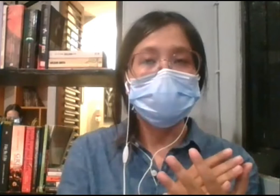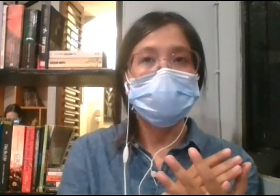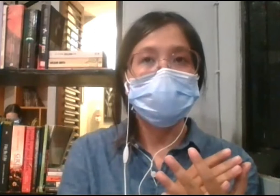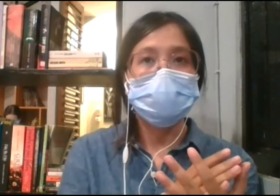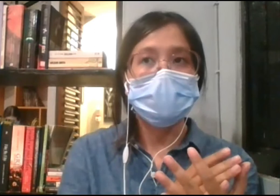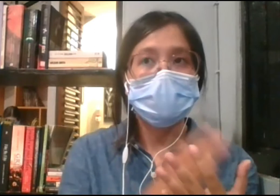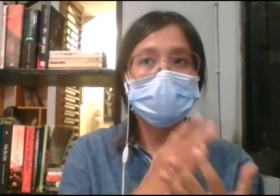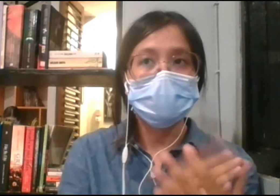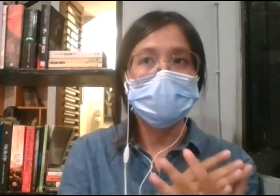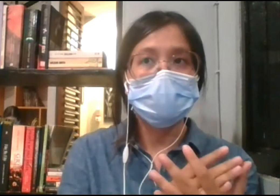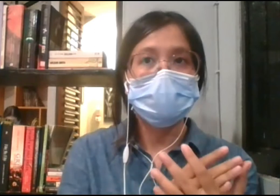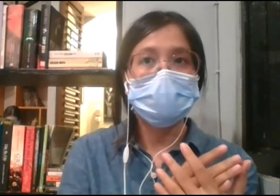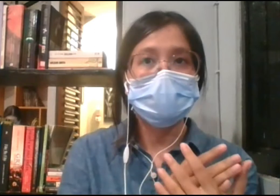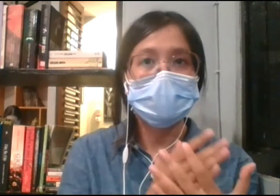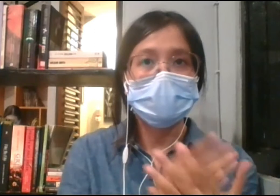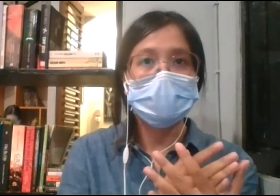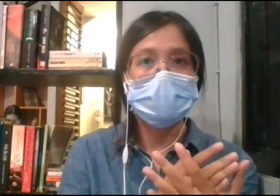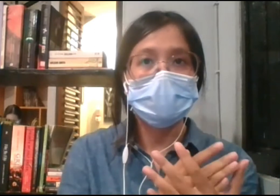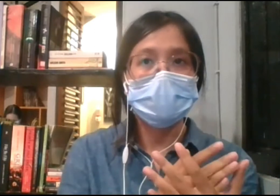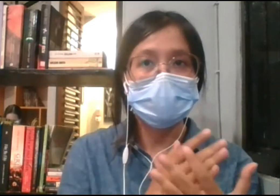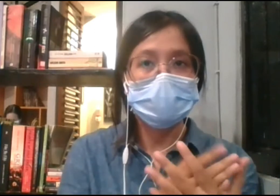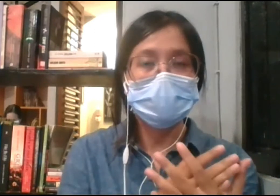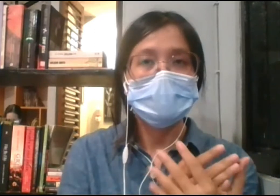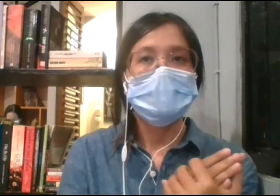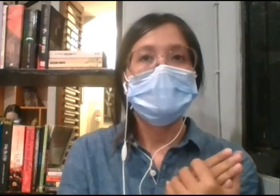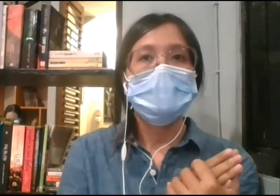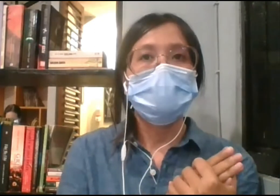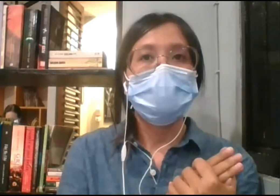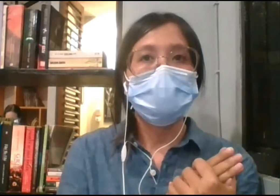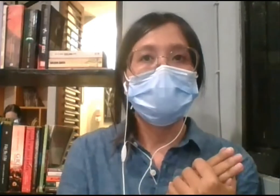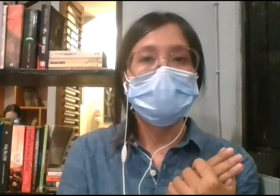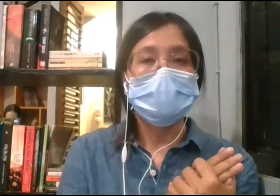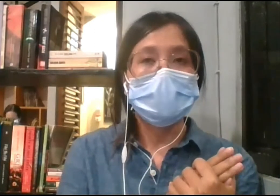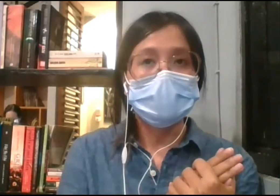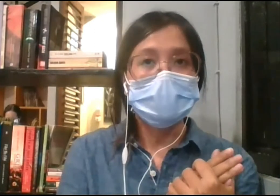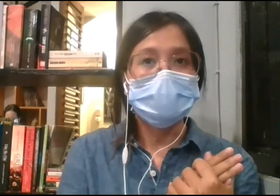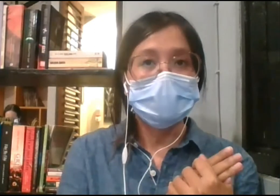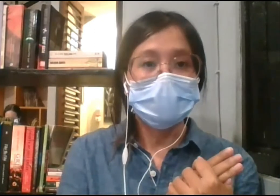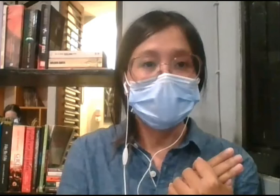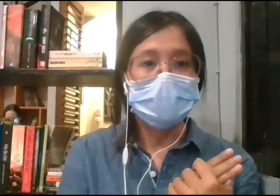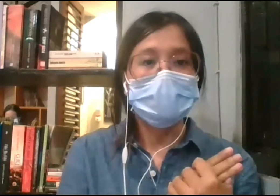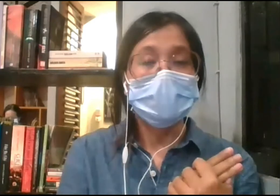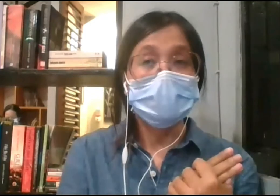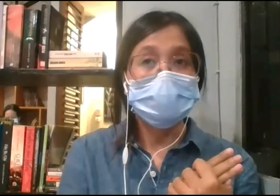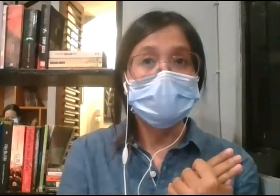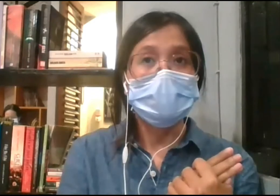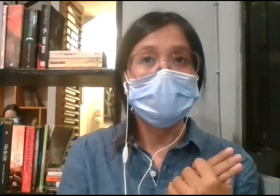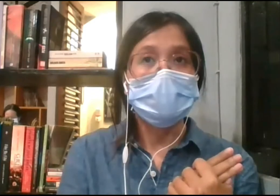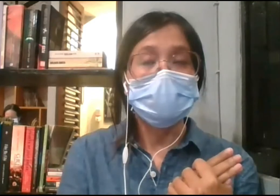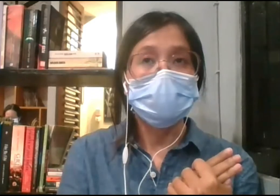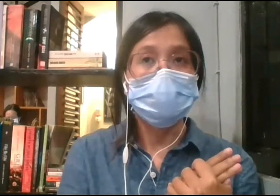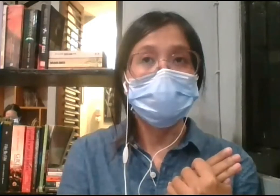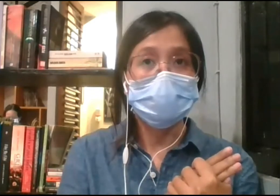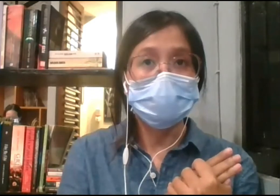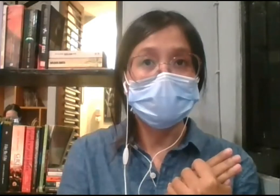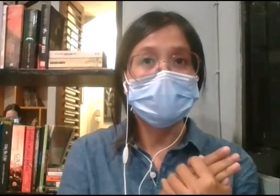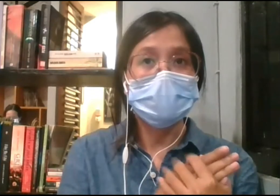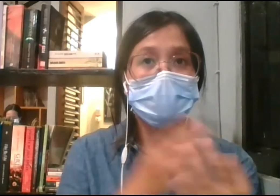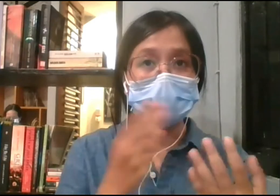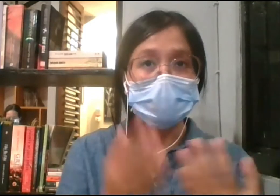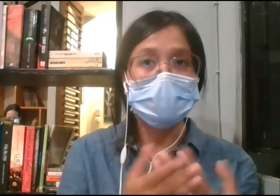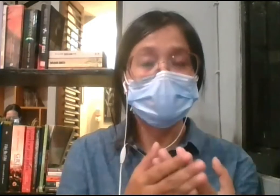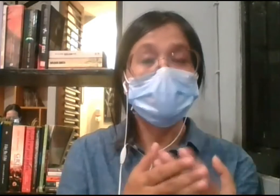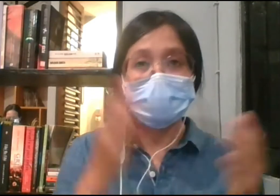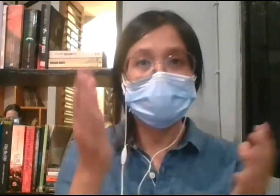bagaimana pengadilan memberikan akses untuk teman-teman difabel, apakah sudah cukup